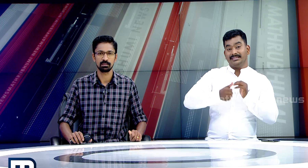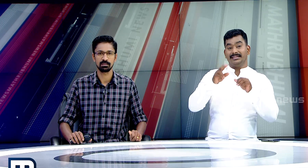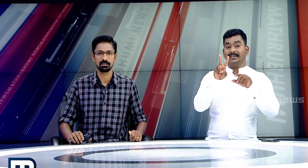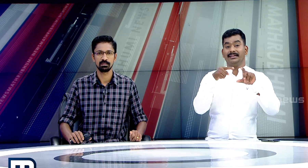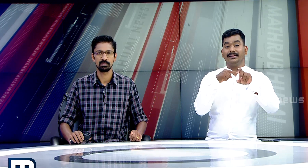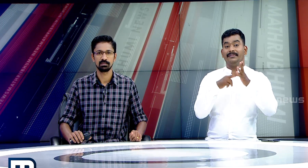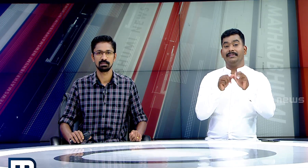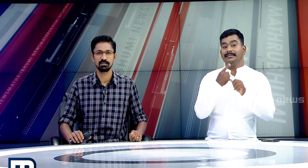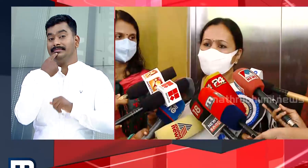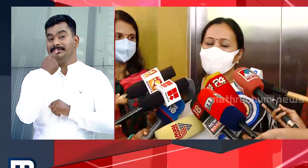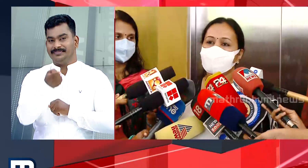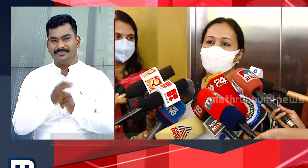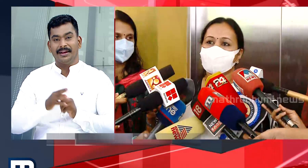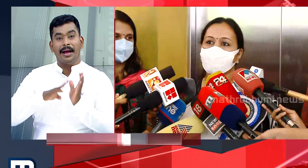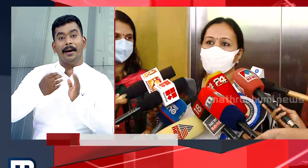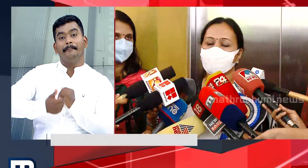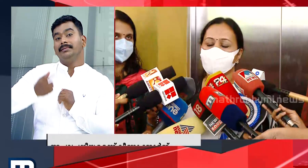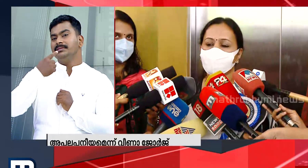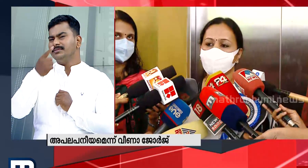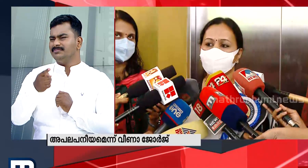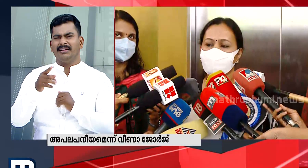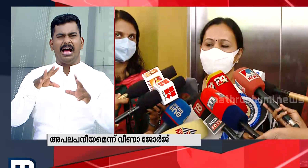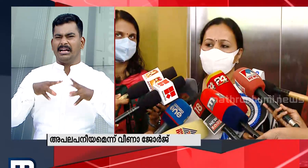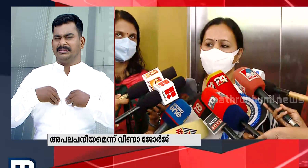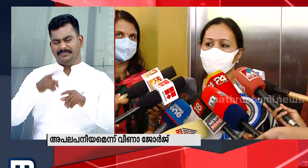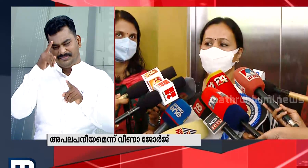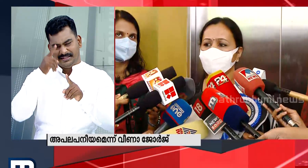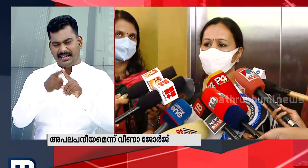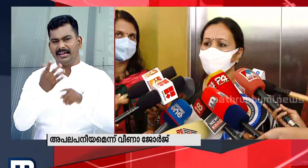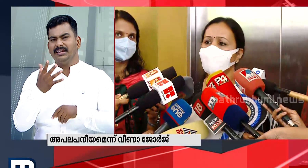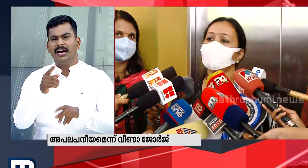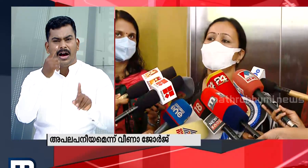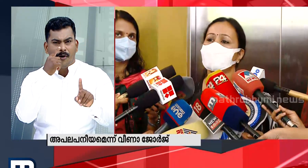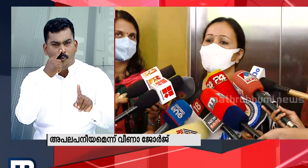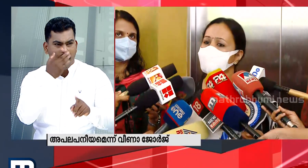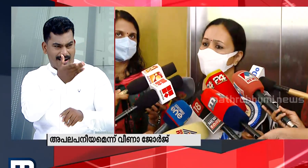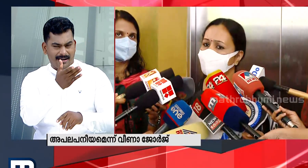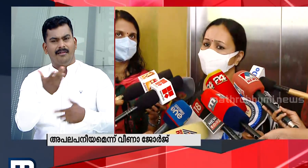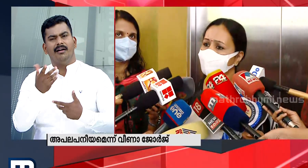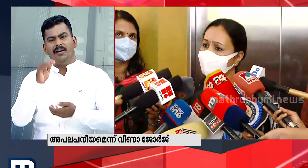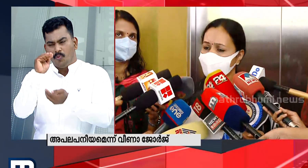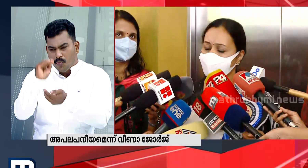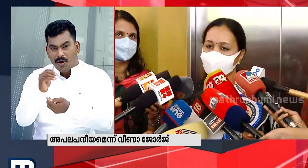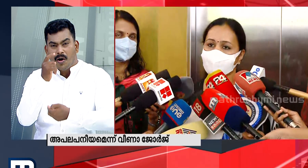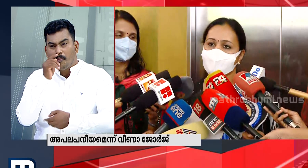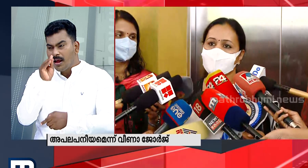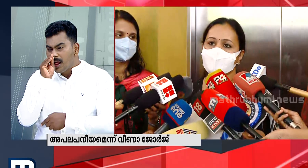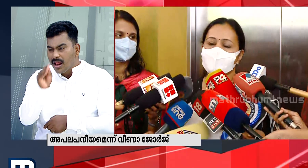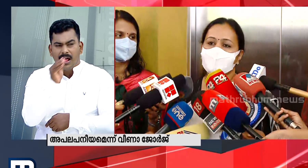പറഞ്ഞു. അപലപനീയമാണ്, ഒരു സ്ത്രീകളോടും പെൺകുട്ടികളോടും അങ്ങനെയുള്ള സമീപനം